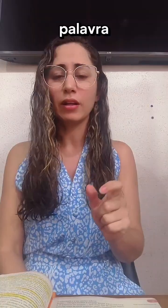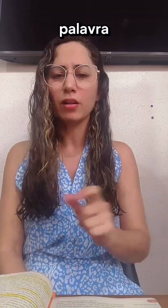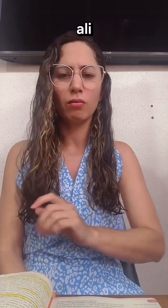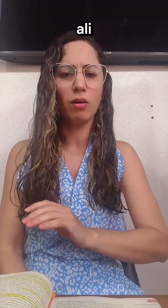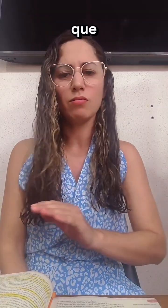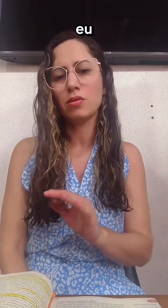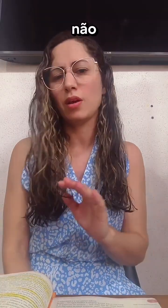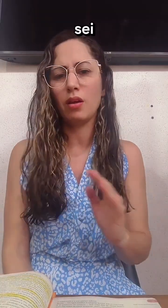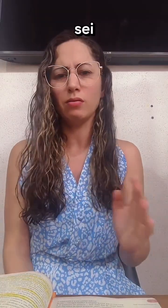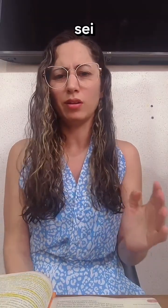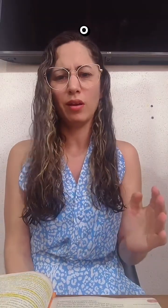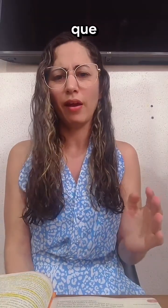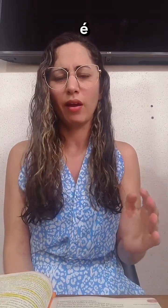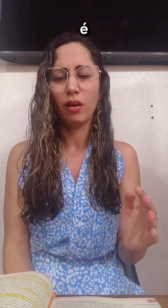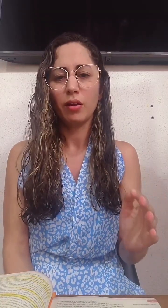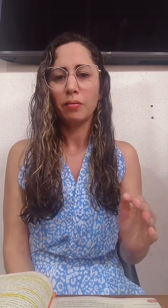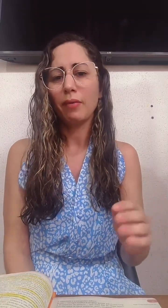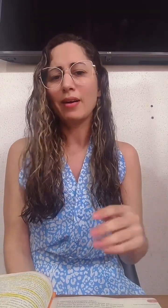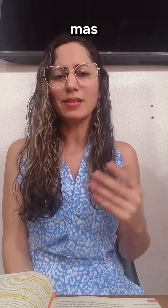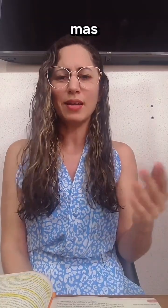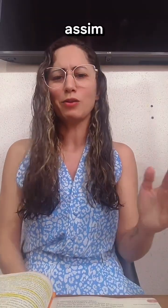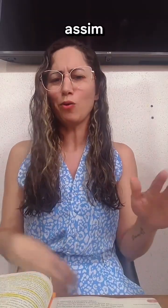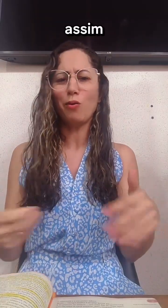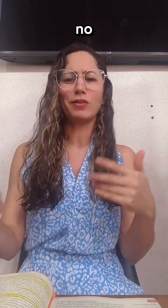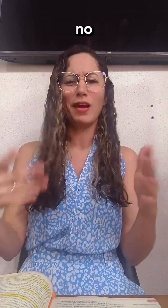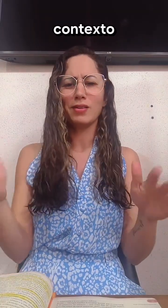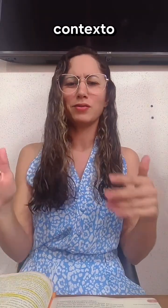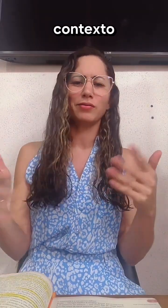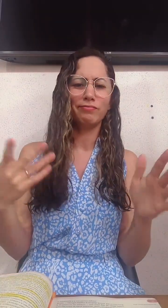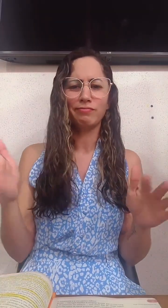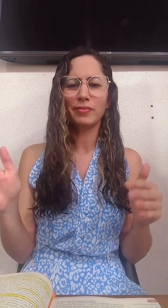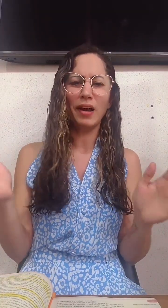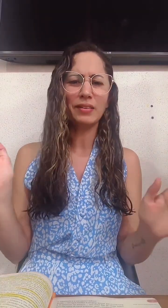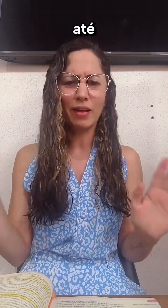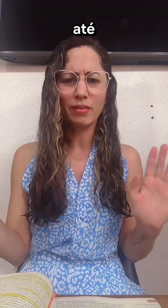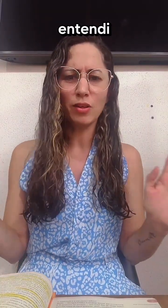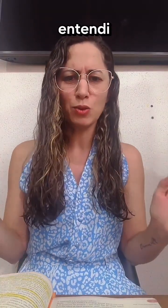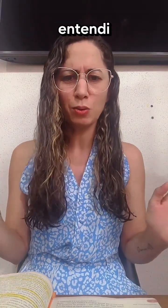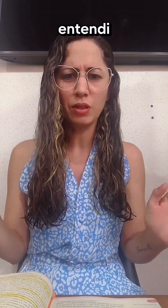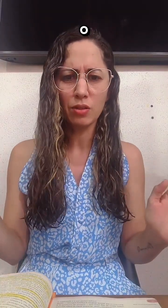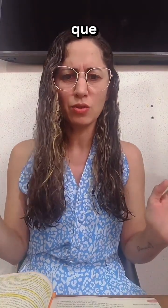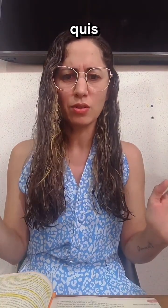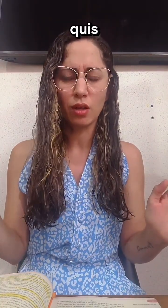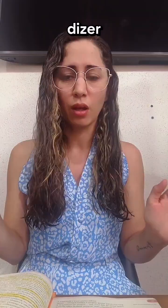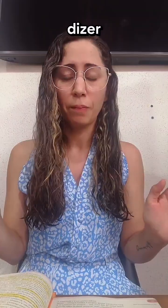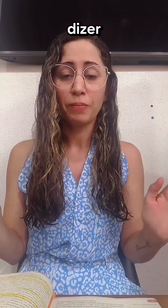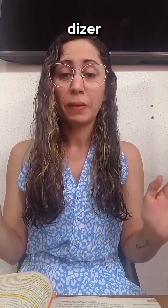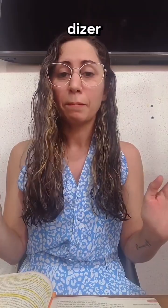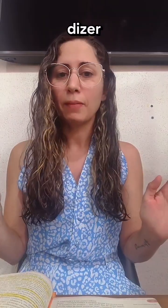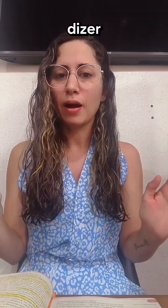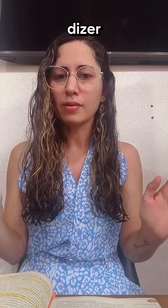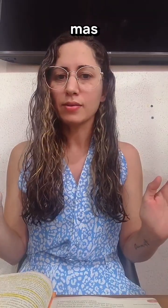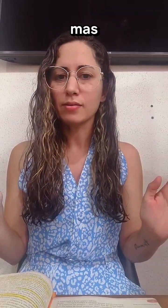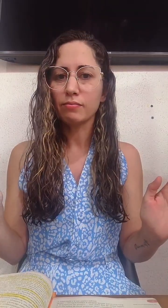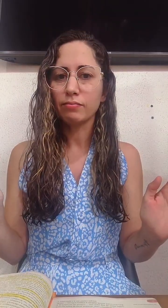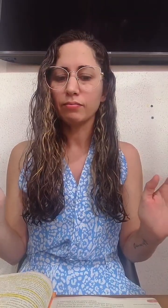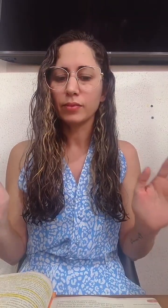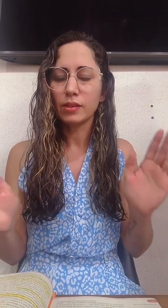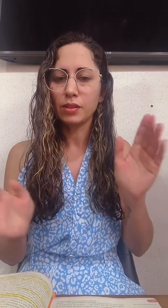ali que eu não sei o que é. Mas assim, no contexto, até entendi o que quis dizer. Mas, se